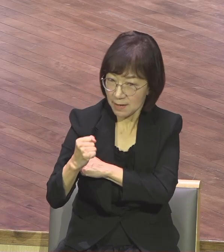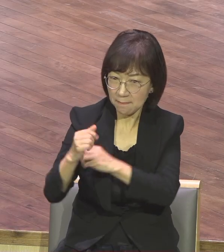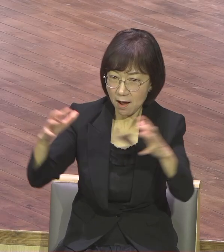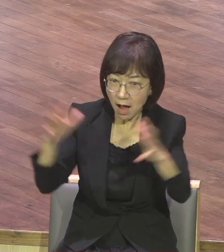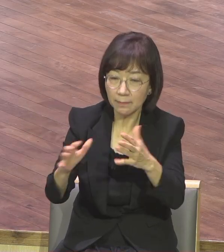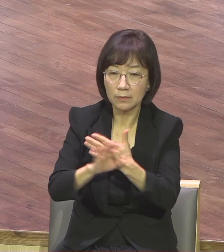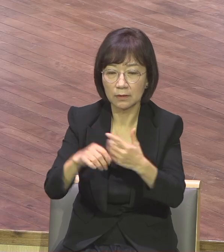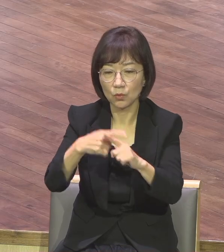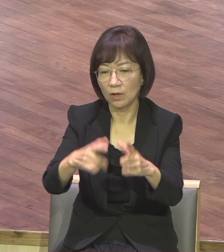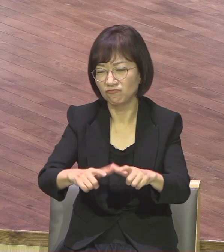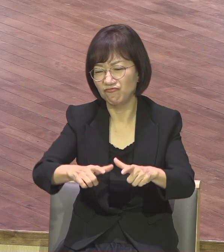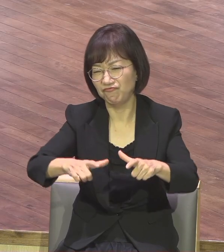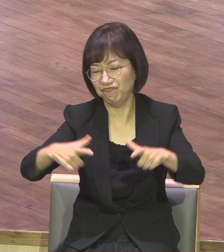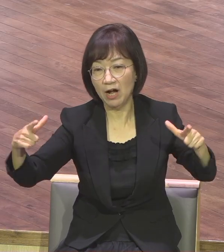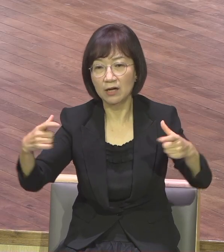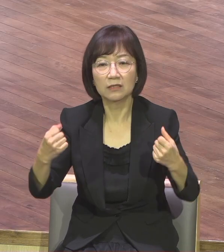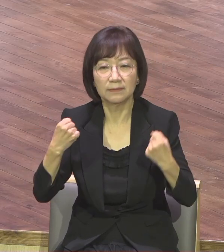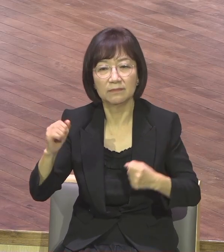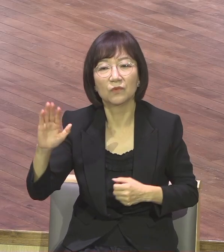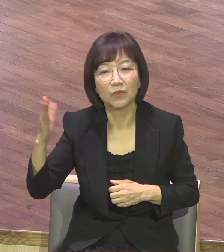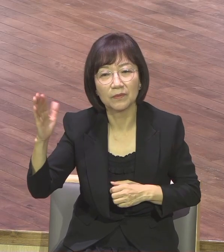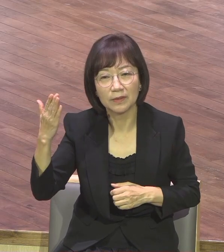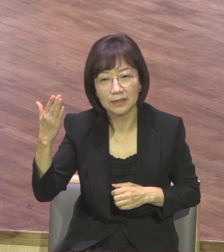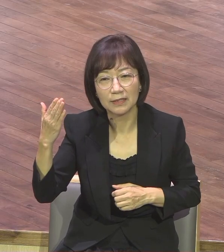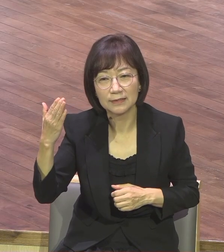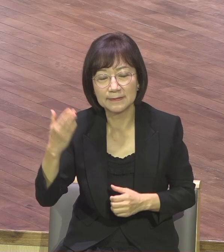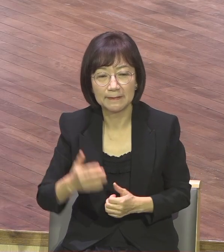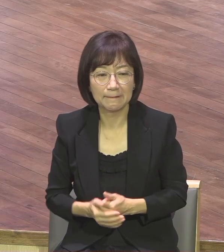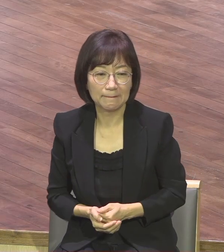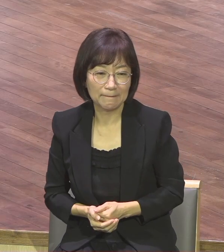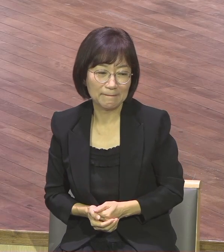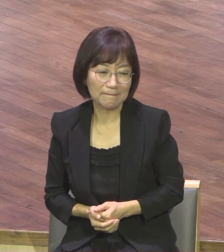있다니까요. 뭐가 되게 돼 있어요.